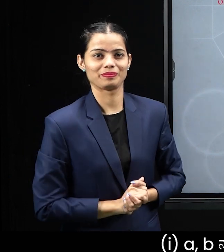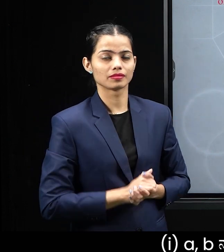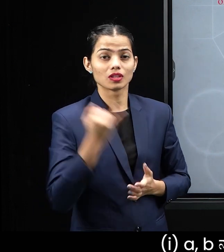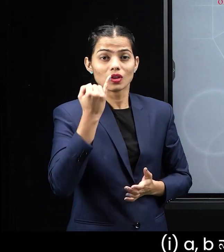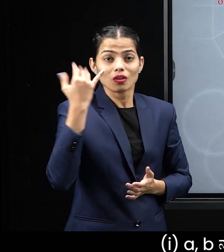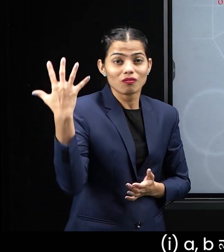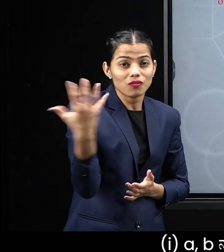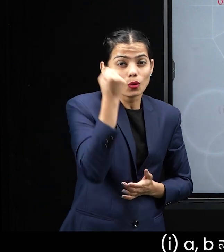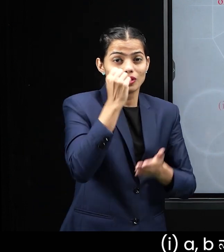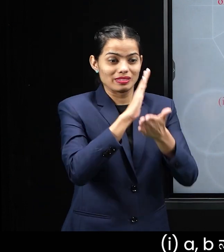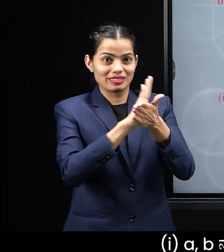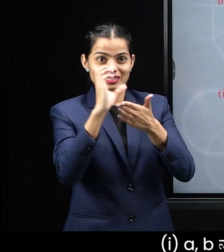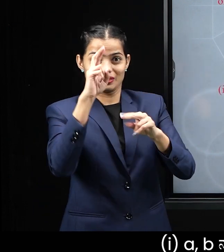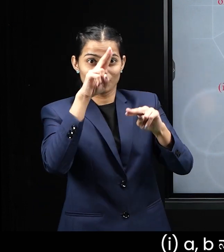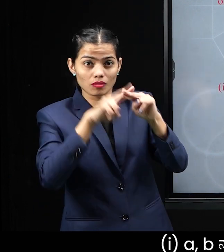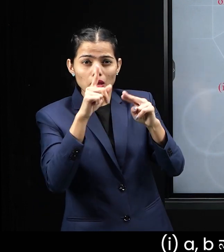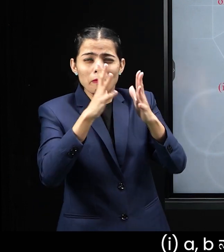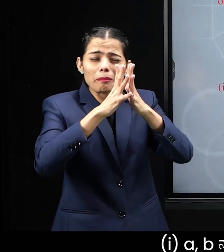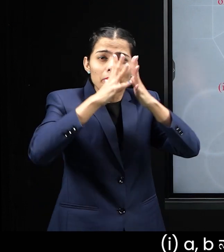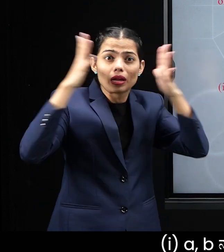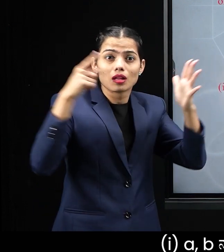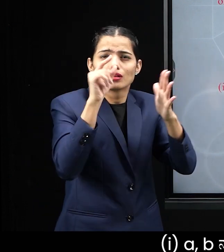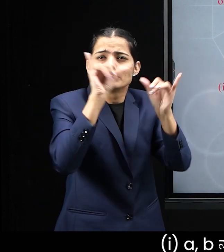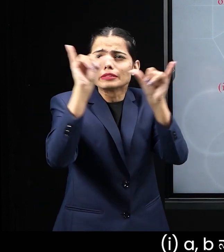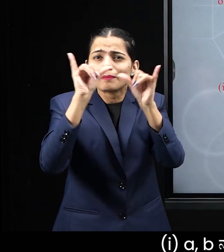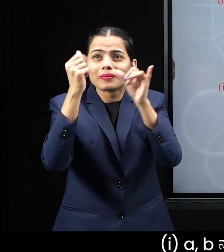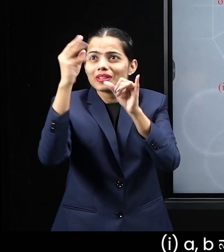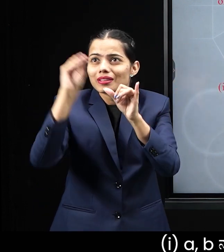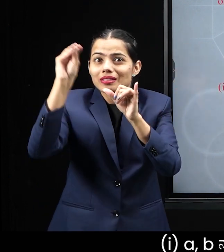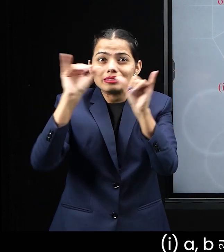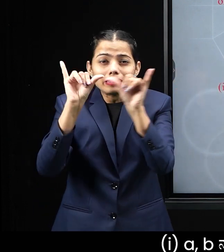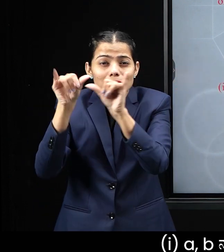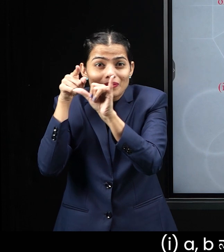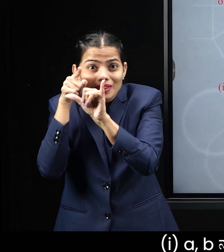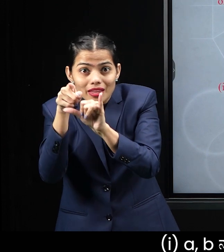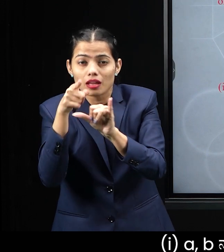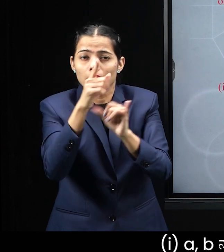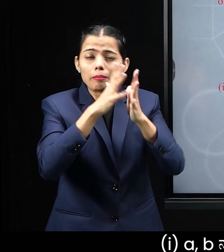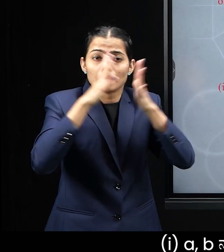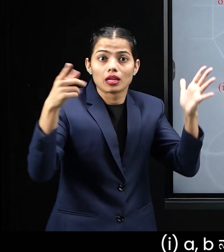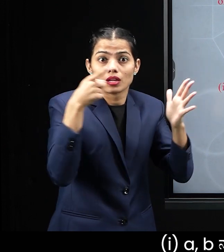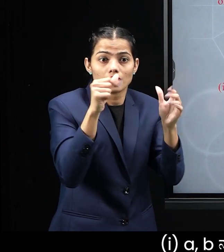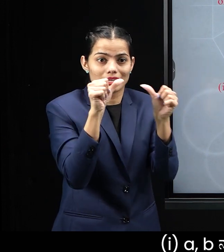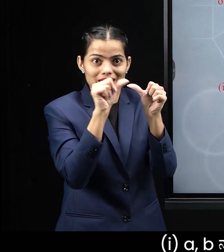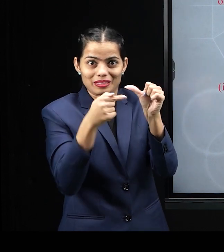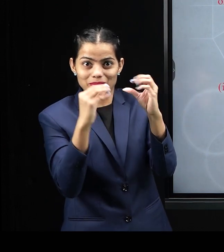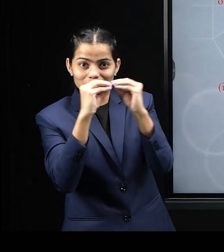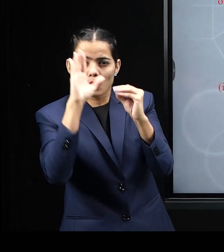A B ನ HCF ಅನ್ನು ಹುಡುಕಿ ಇದನ್ನು D ಎಂದು ಕರೆಯಿರಿ. D